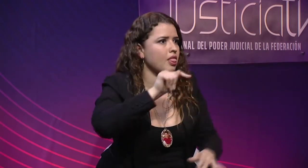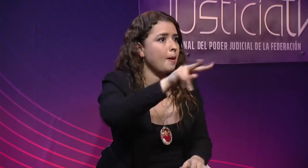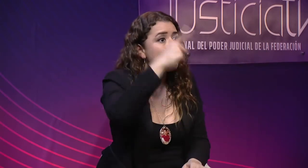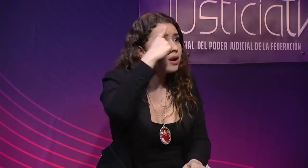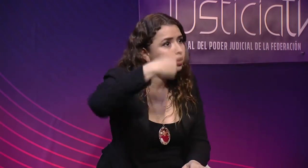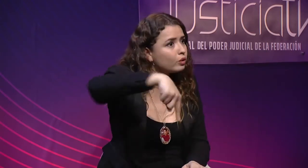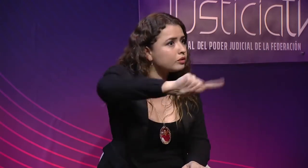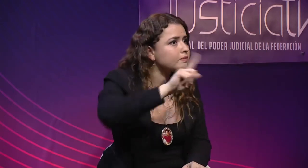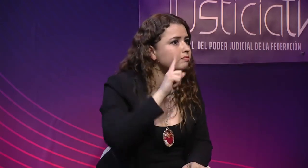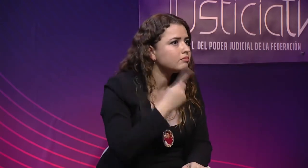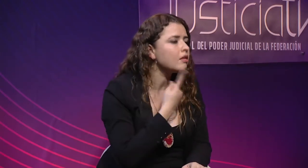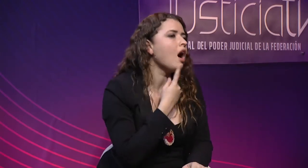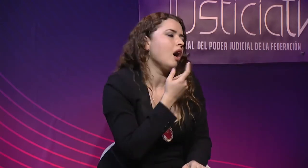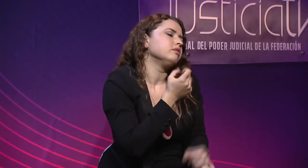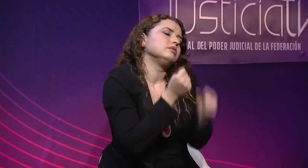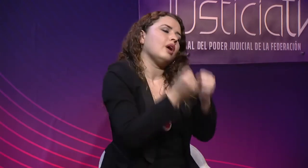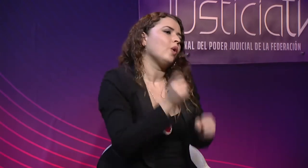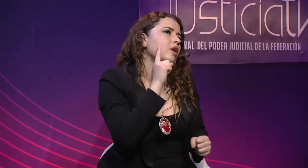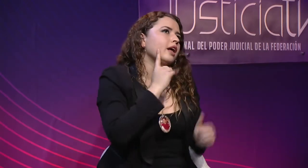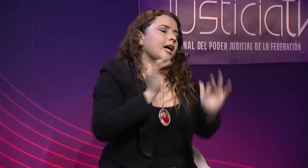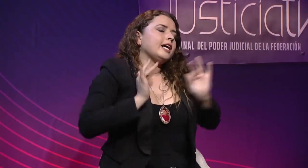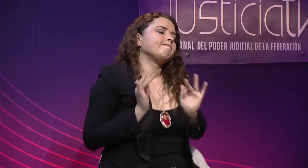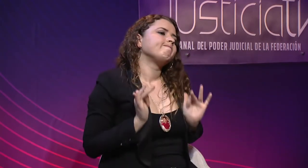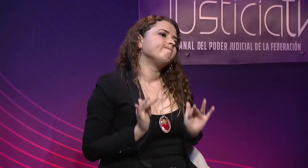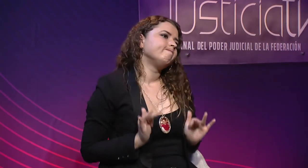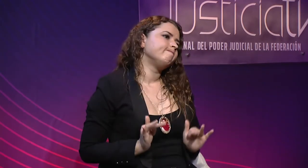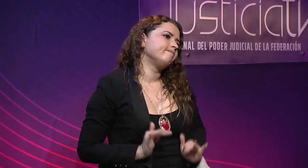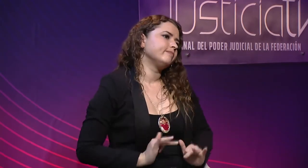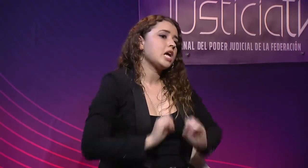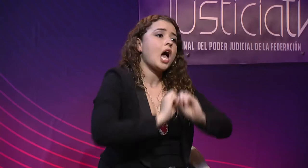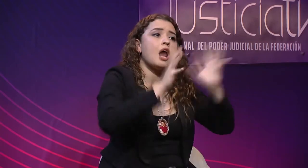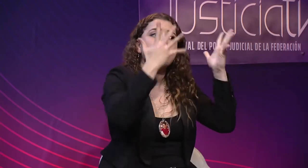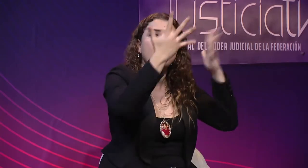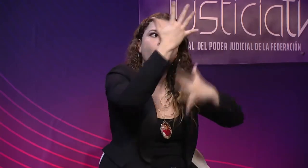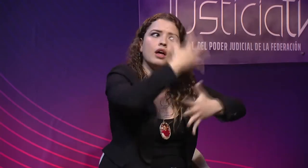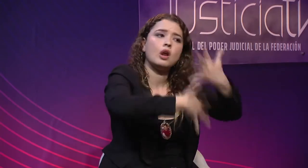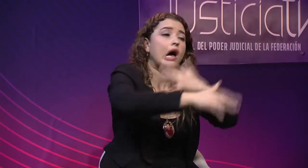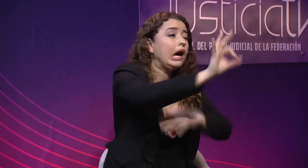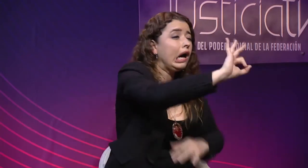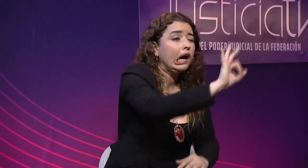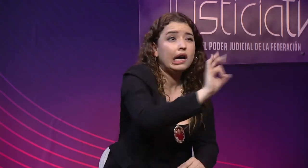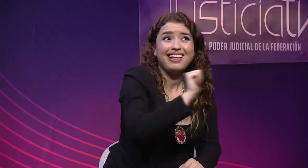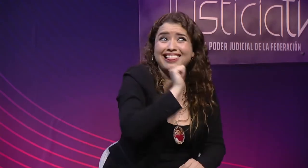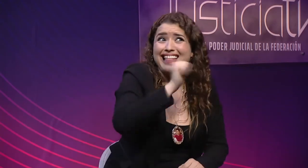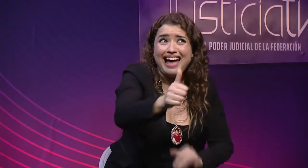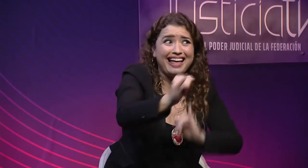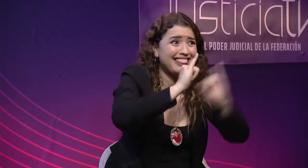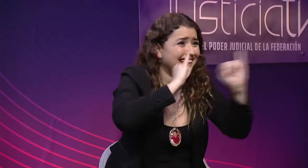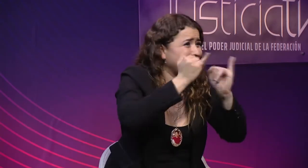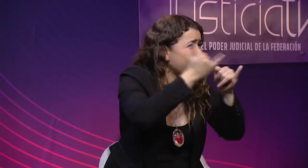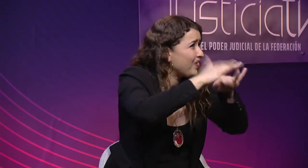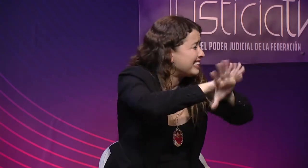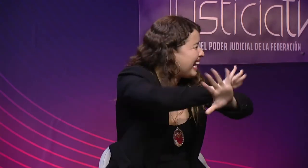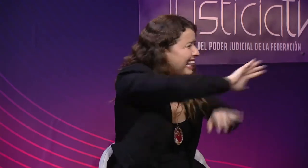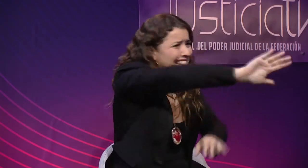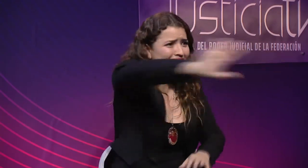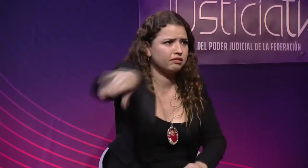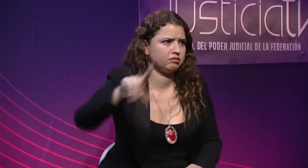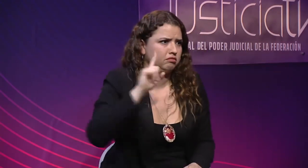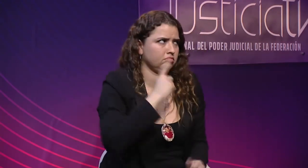Y dar mayor información a la comunidad oyente de nuestras necesidades. Lo cierto es